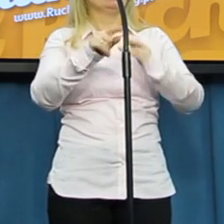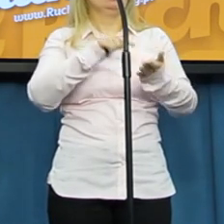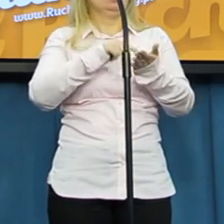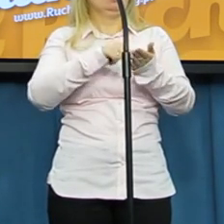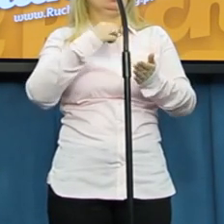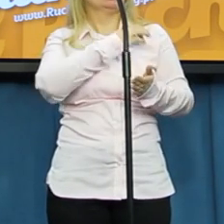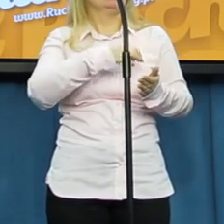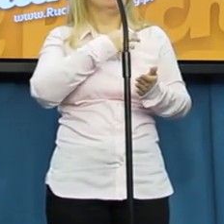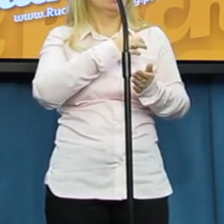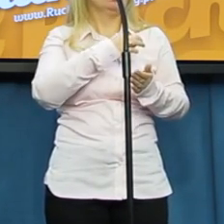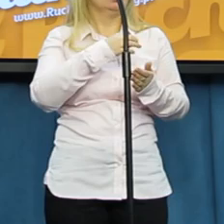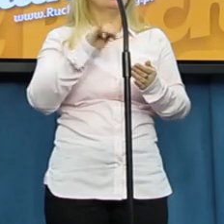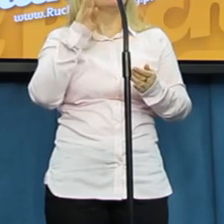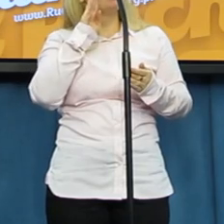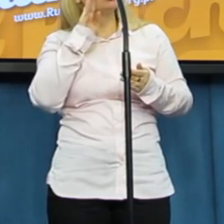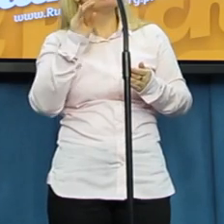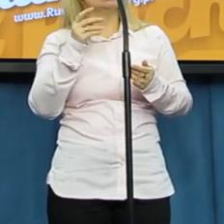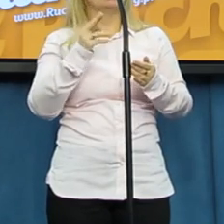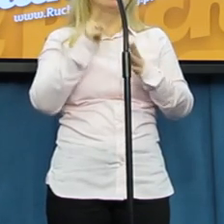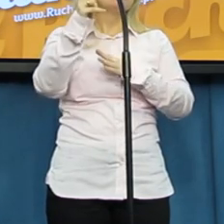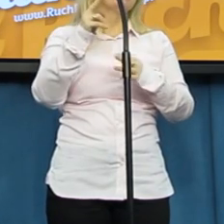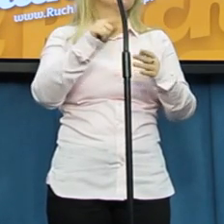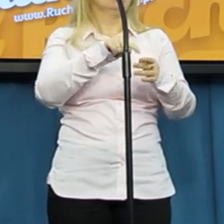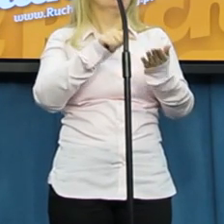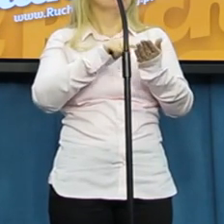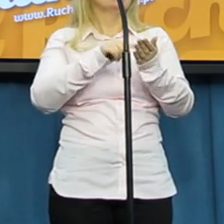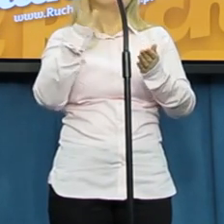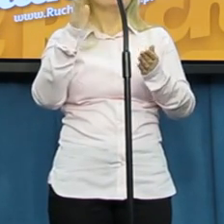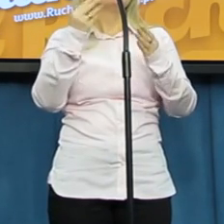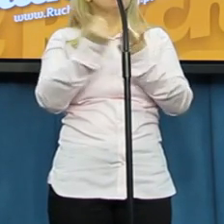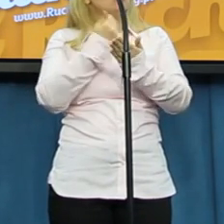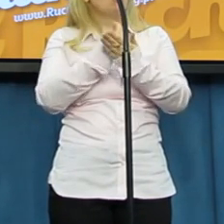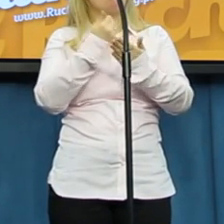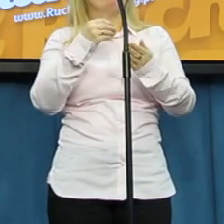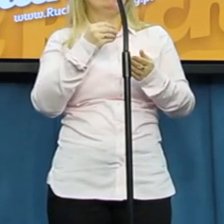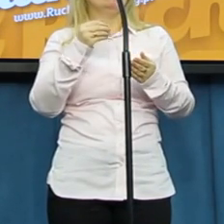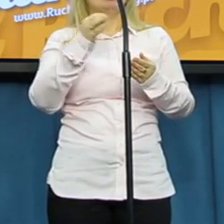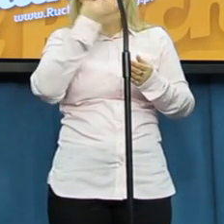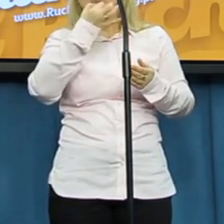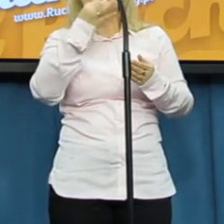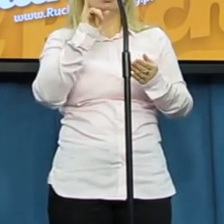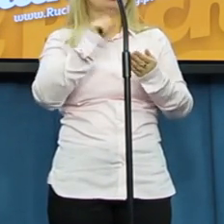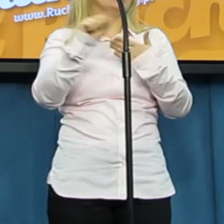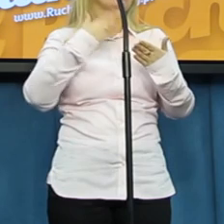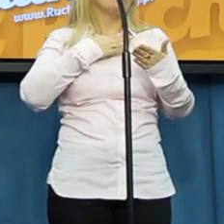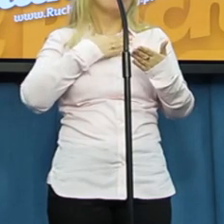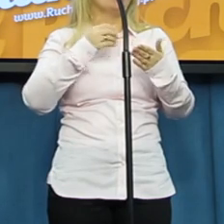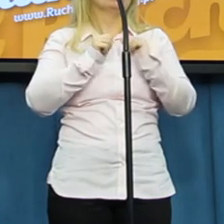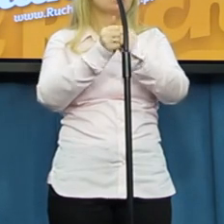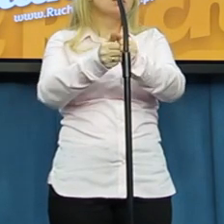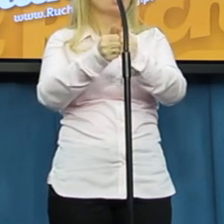istotnych elementów, które są dzisiaj poza tym ruchem, nabierze nowego po prostu szerszego wymiaru. I to jest główne przesłanie.